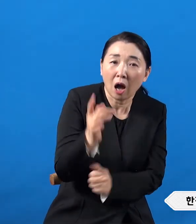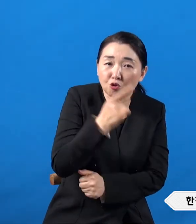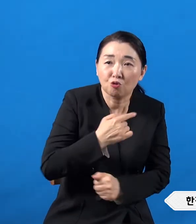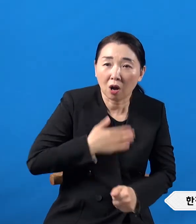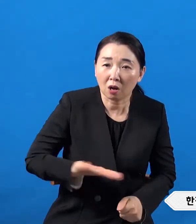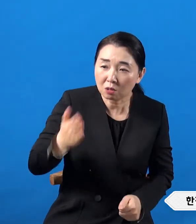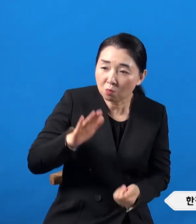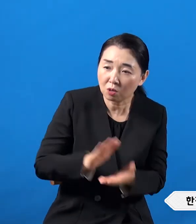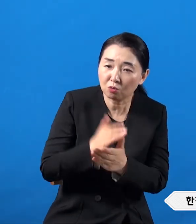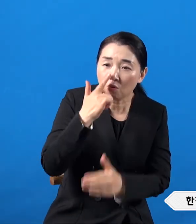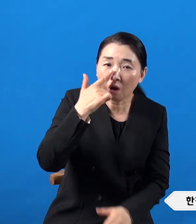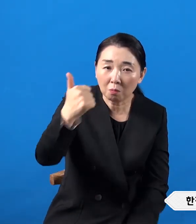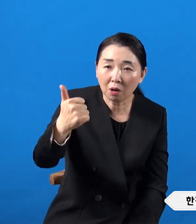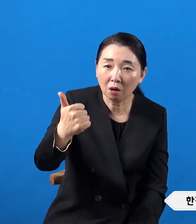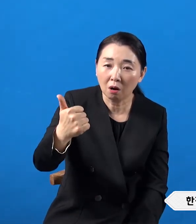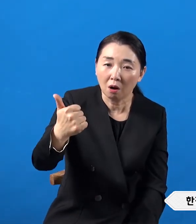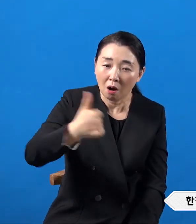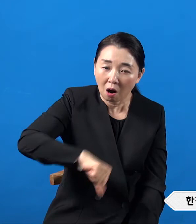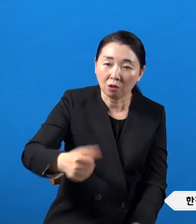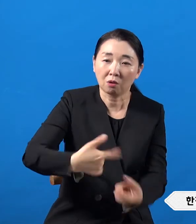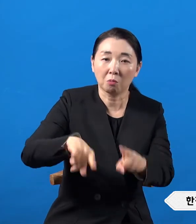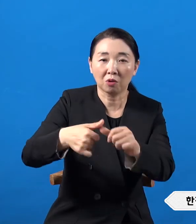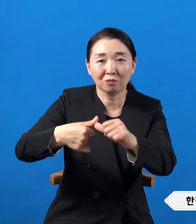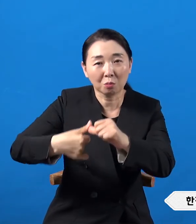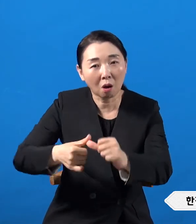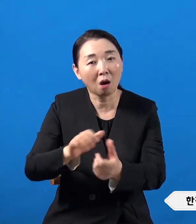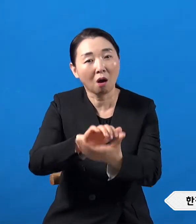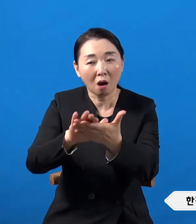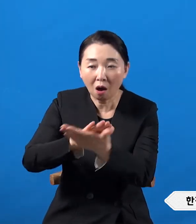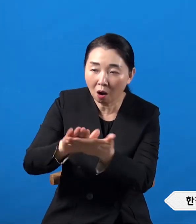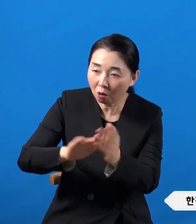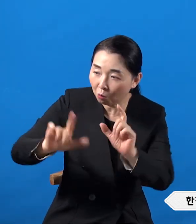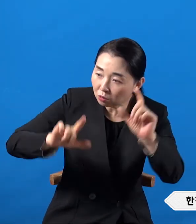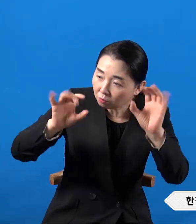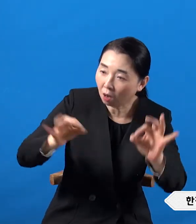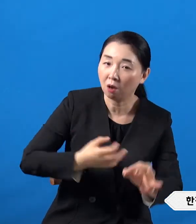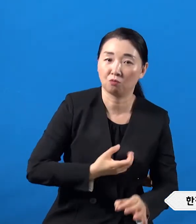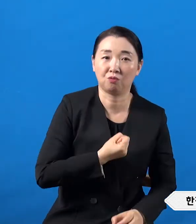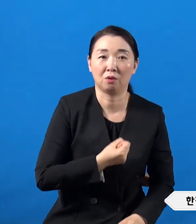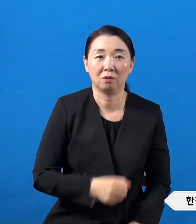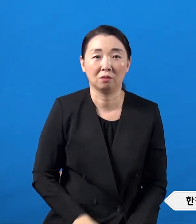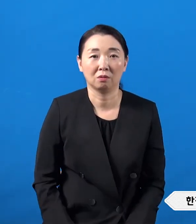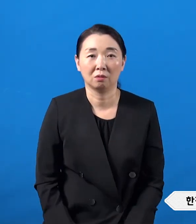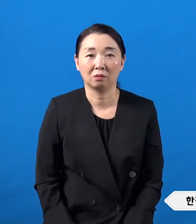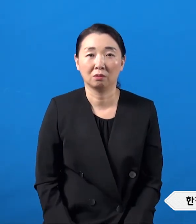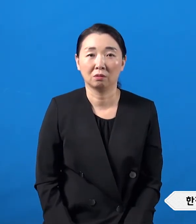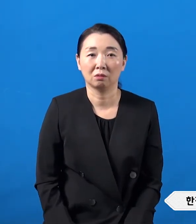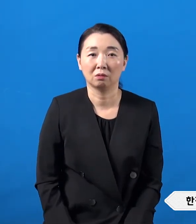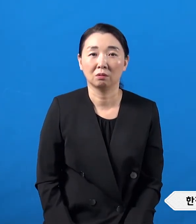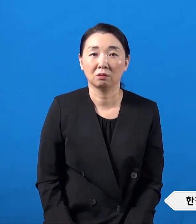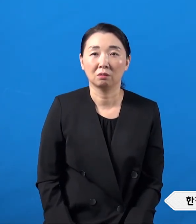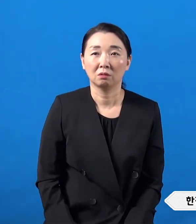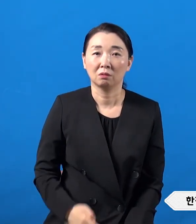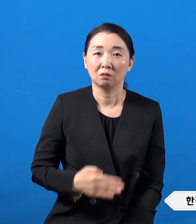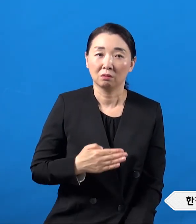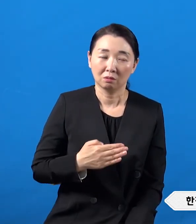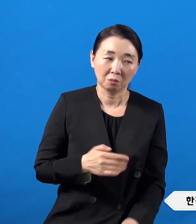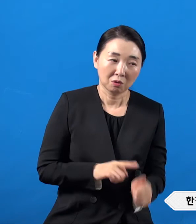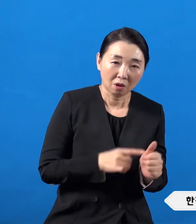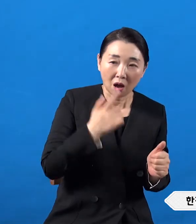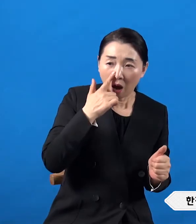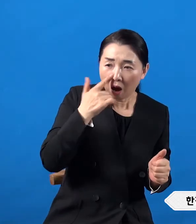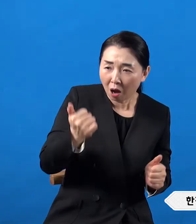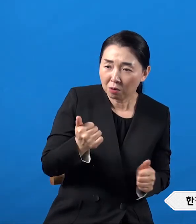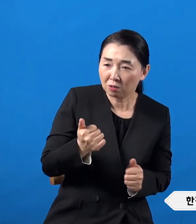친구 아빠는 그 아들하고 다정하게 씨름을 하면서 노는 것을 보고 충격을 받았습니다. 그러니까 자기 아버지에